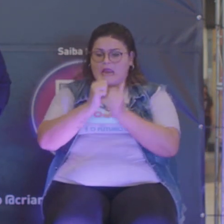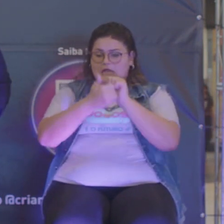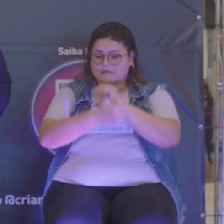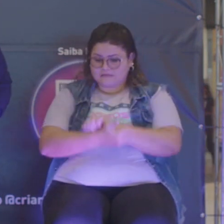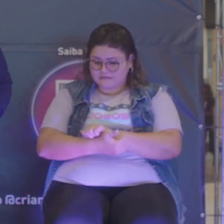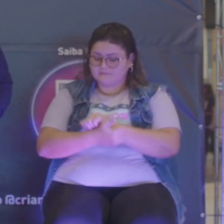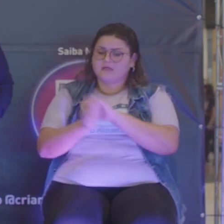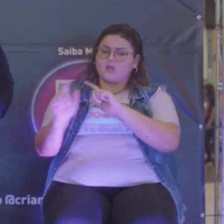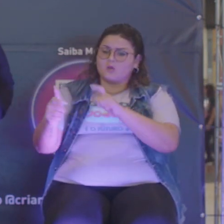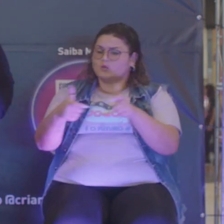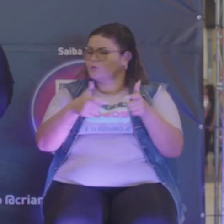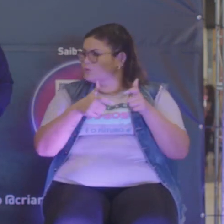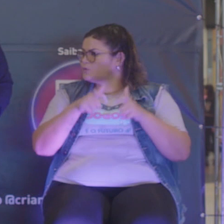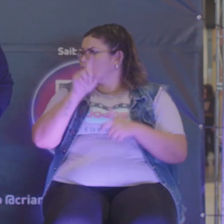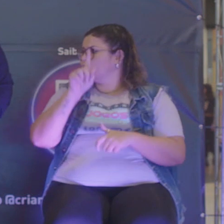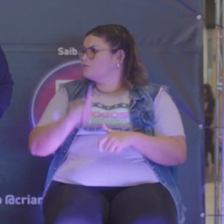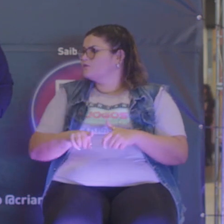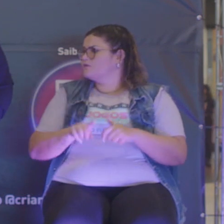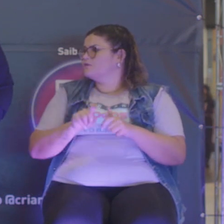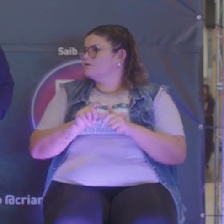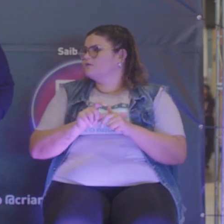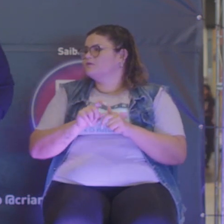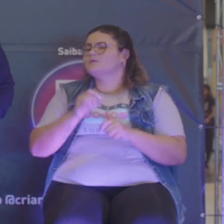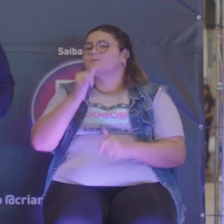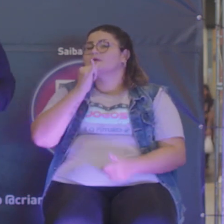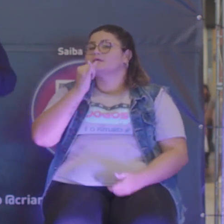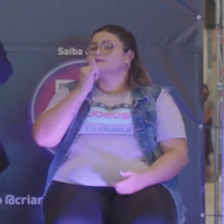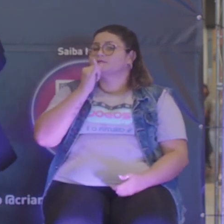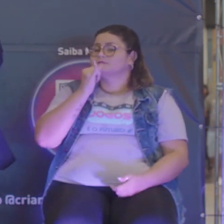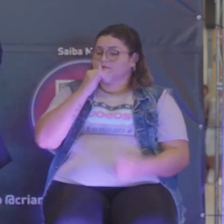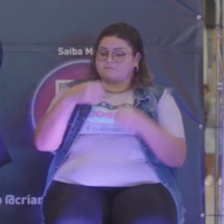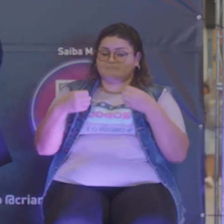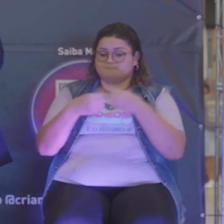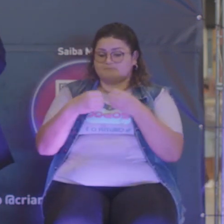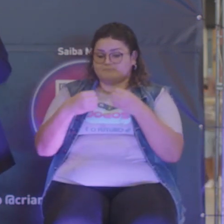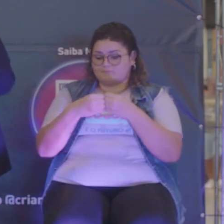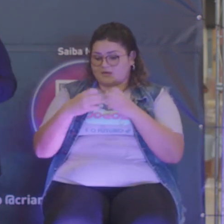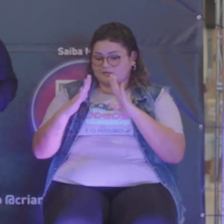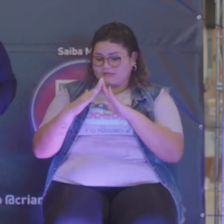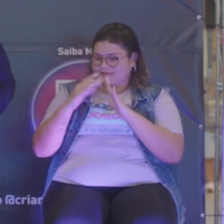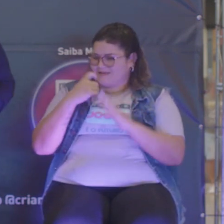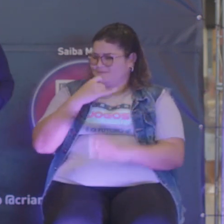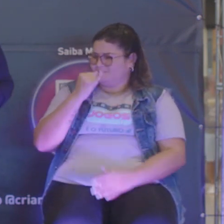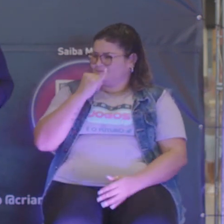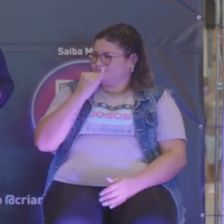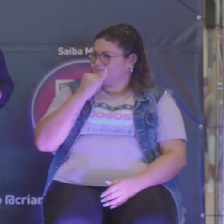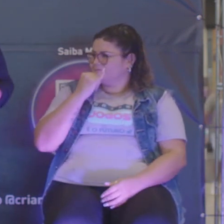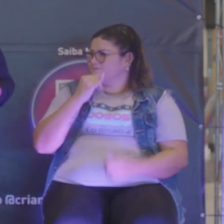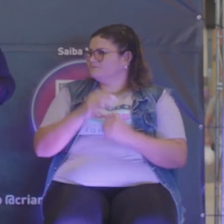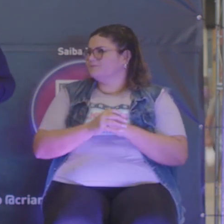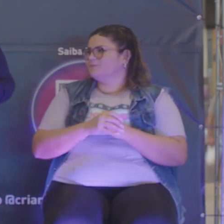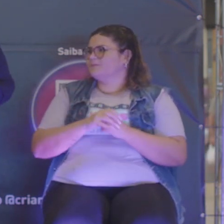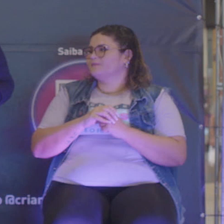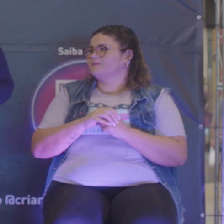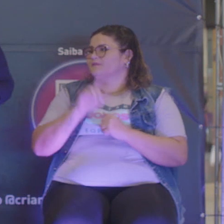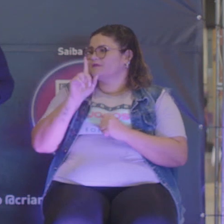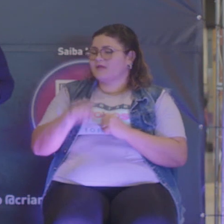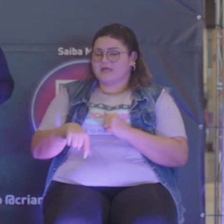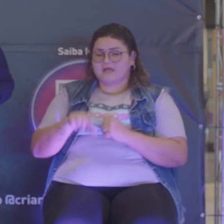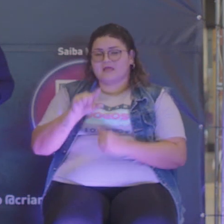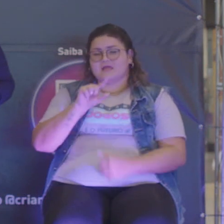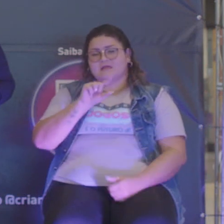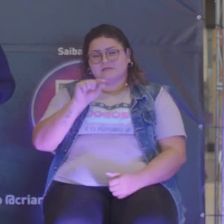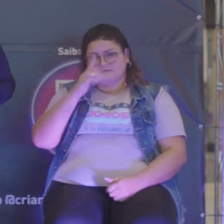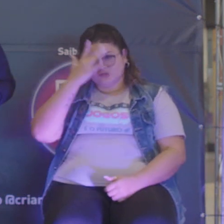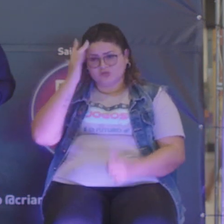pessoas jogarem, competirem em alto nível, sim. A gente tem até um exemplo aqui perto de casa, que tem um dos top 100 jogadores de Fortnite, é